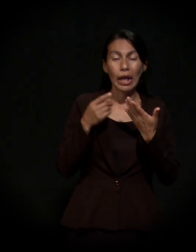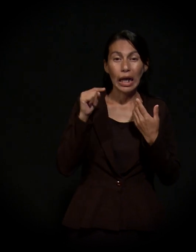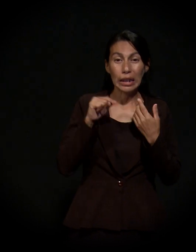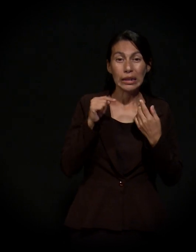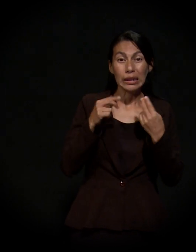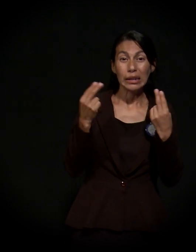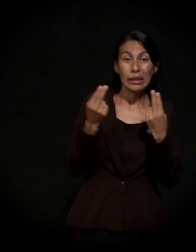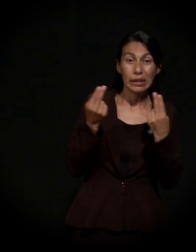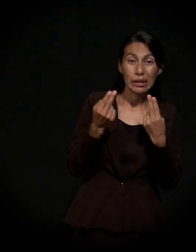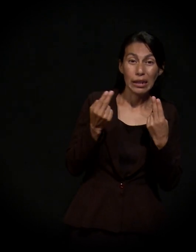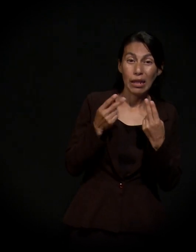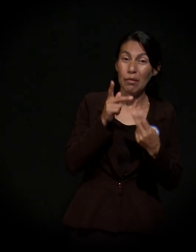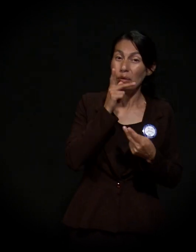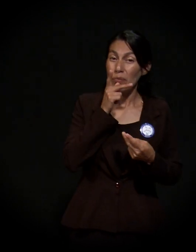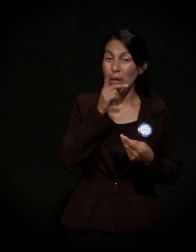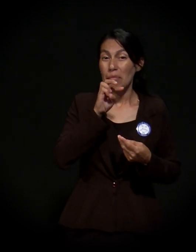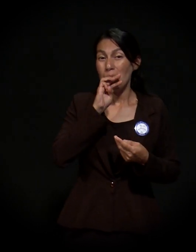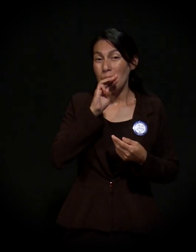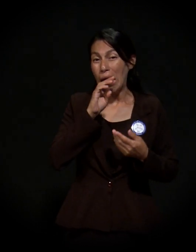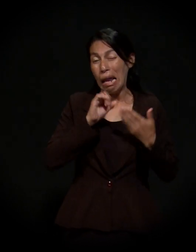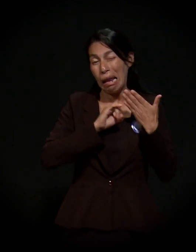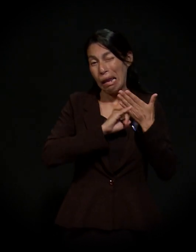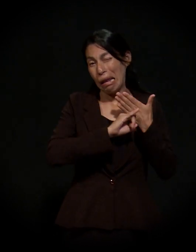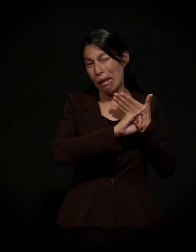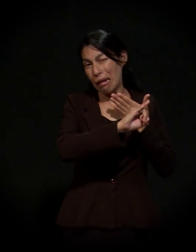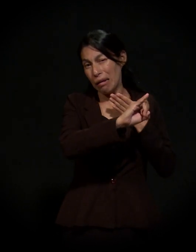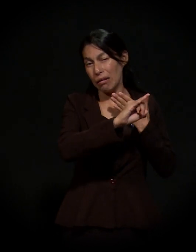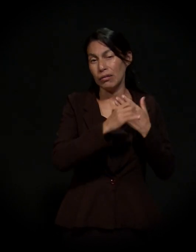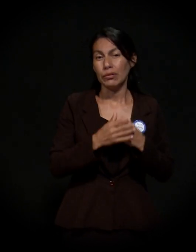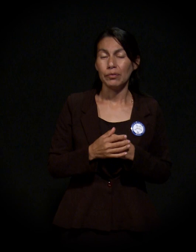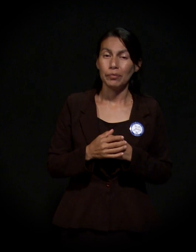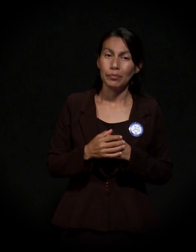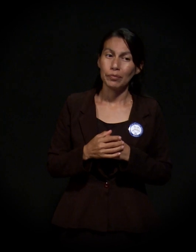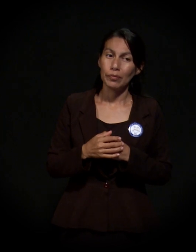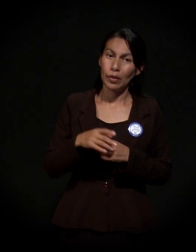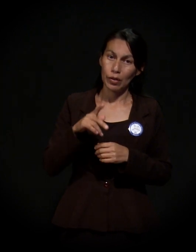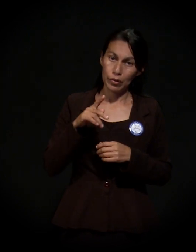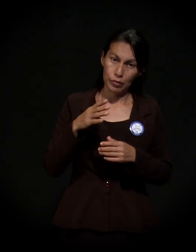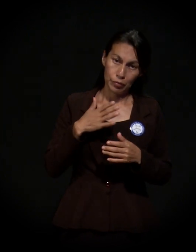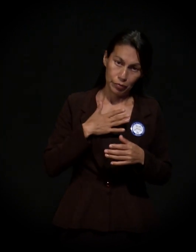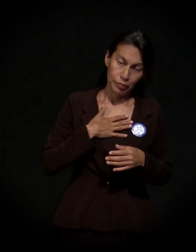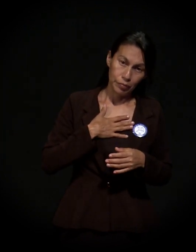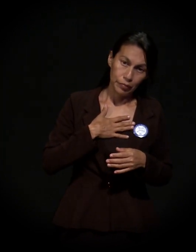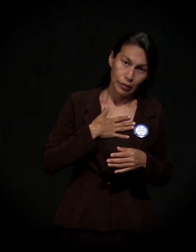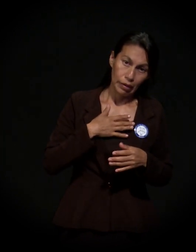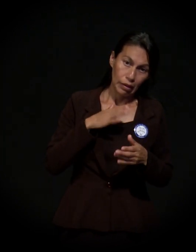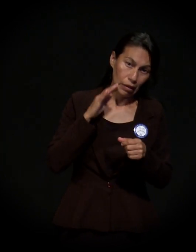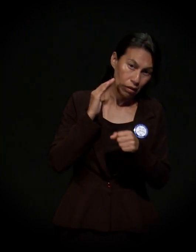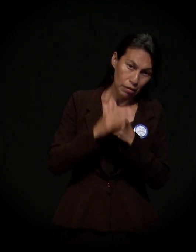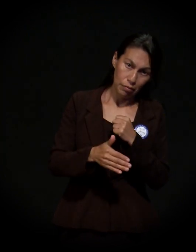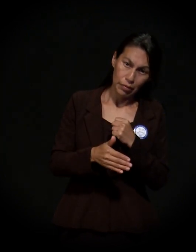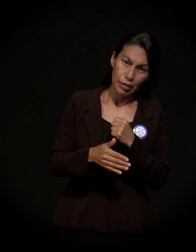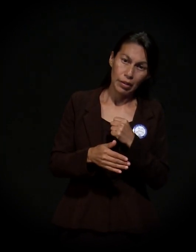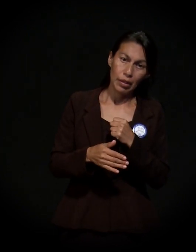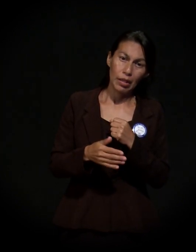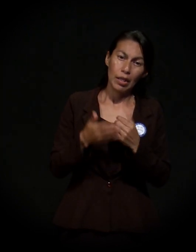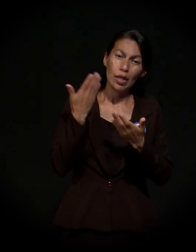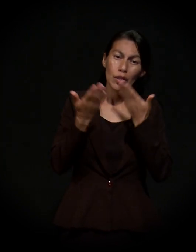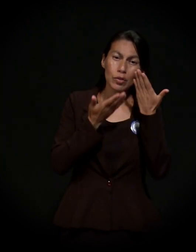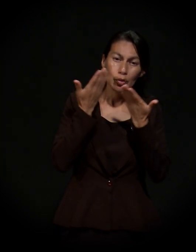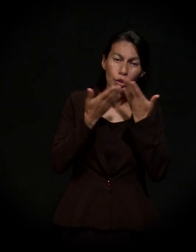estar lejos de mis padres. Y cuando yo terminé la carrera de químico farmacéutico